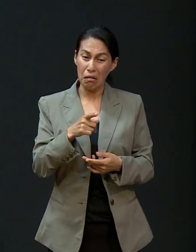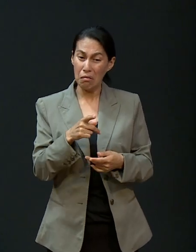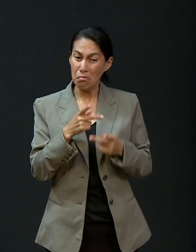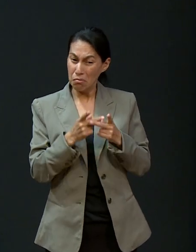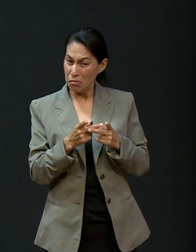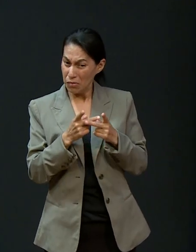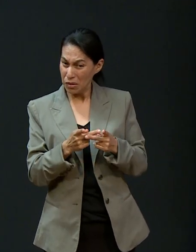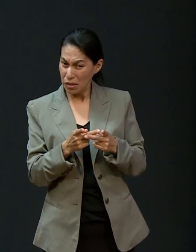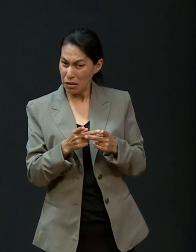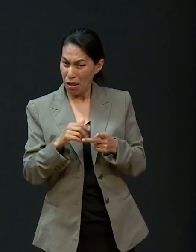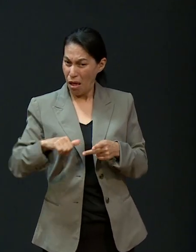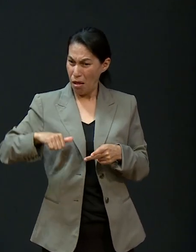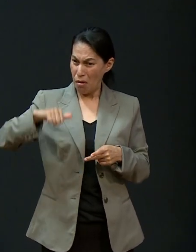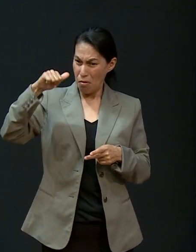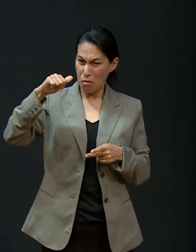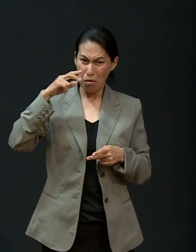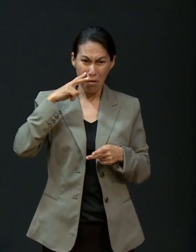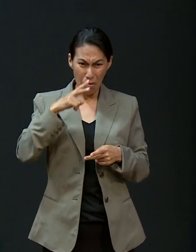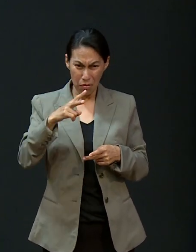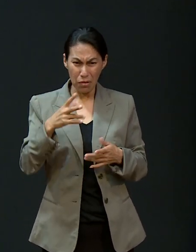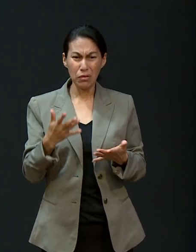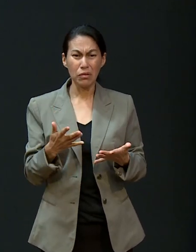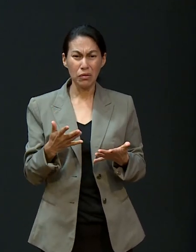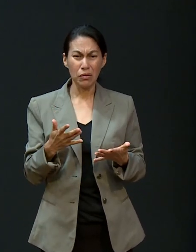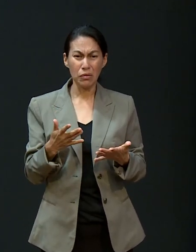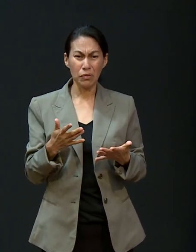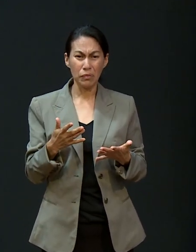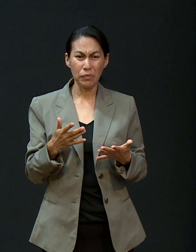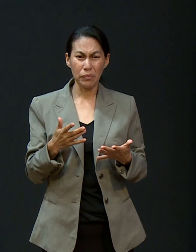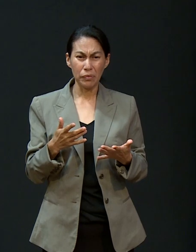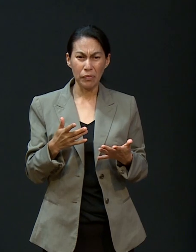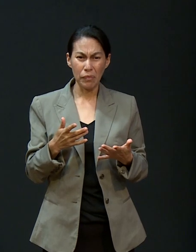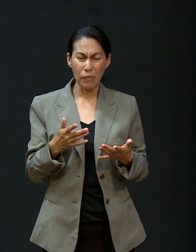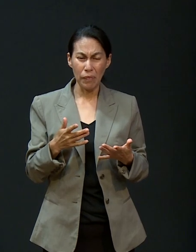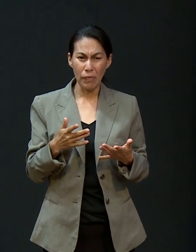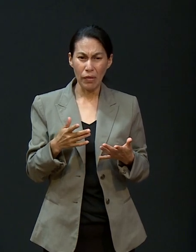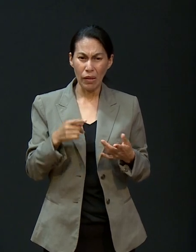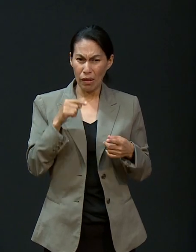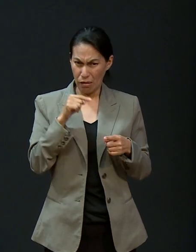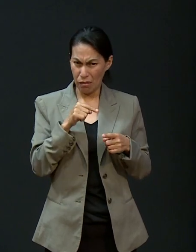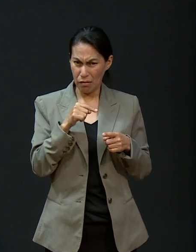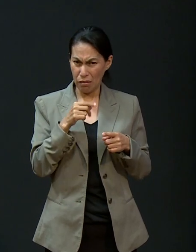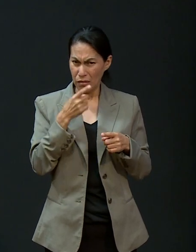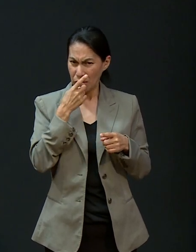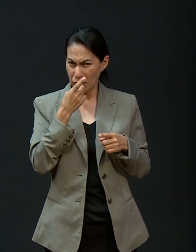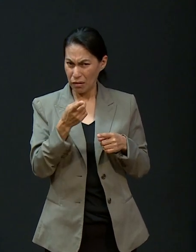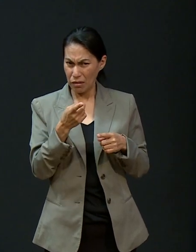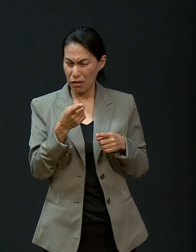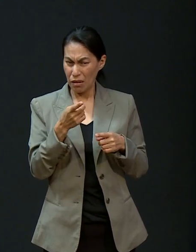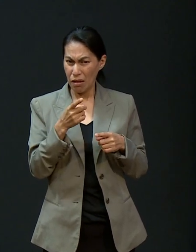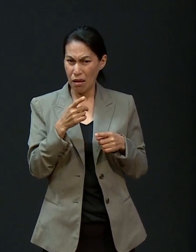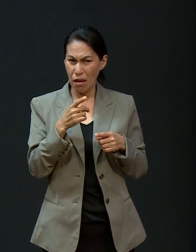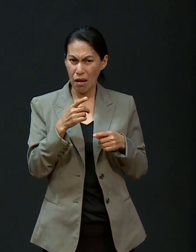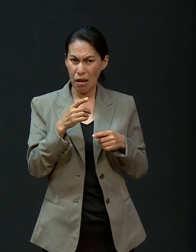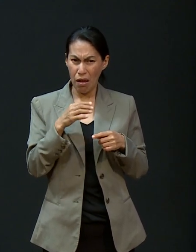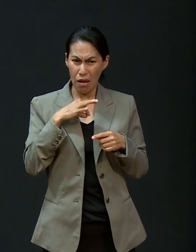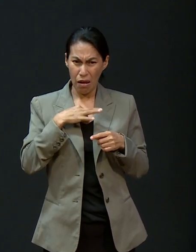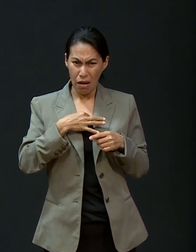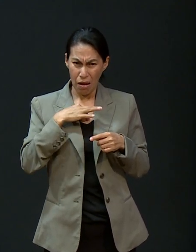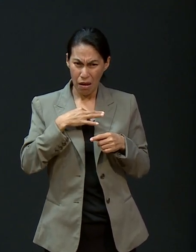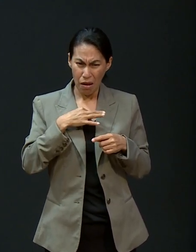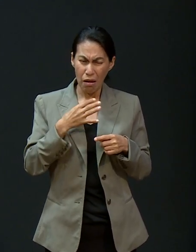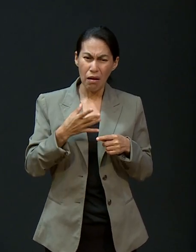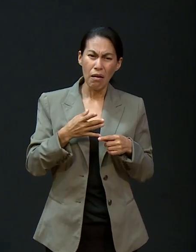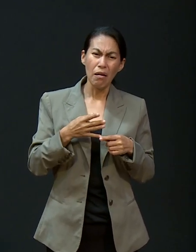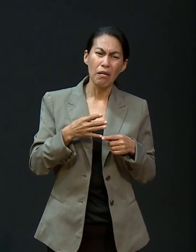pacientes adultos todavía, pero se quedaban completamente, es como si, llama popularmente